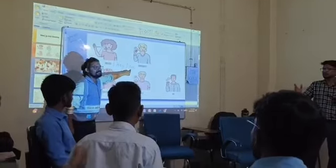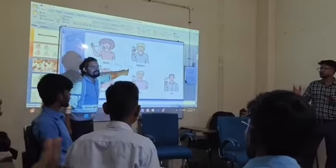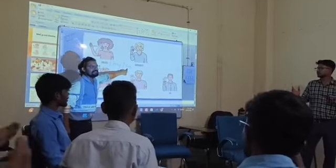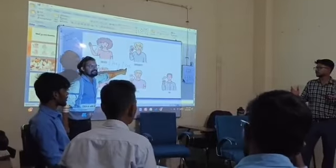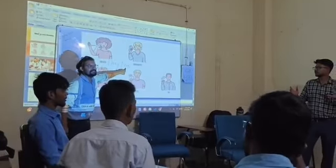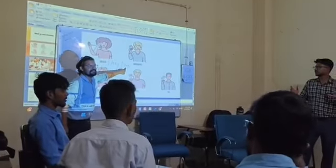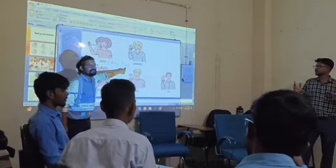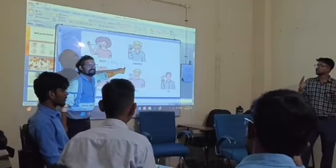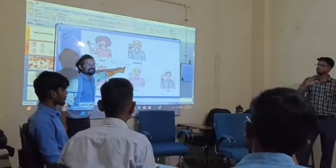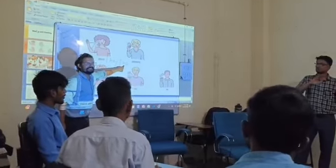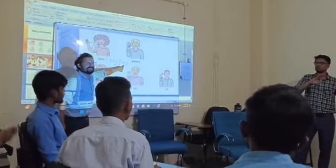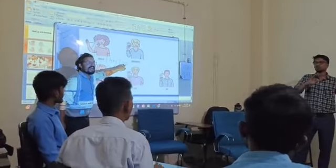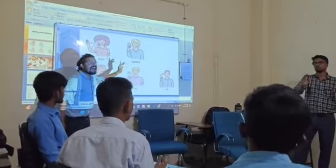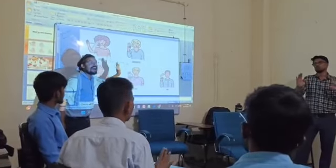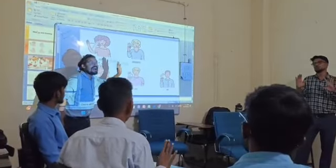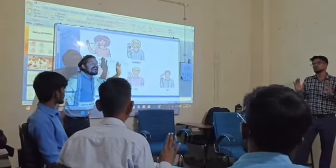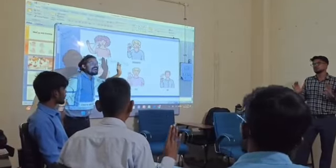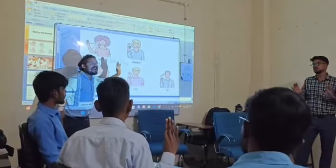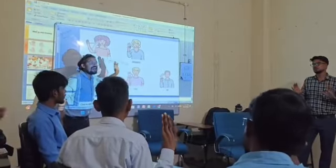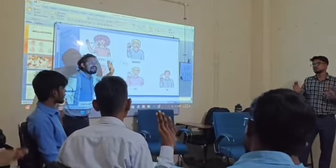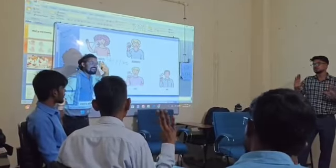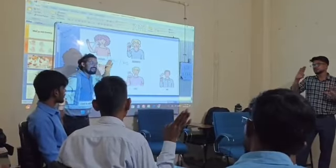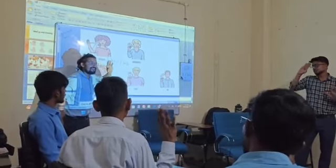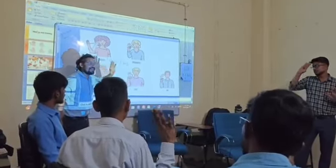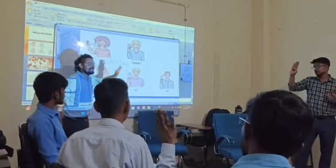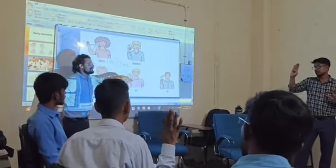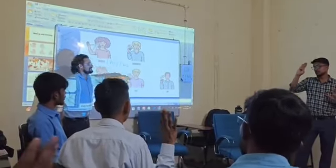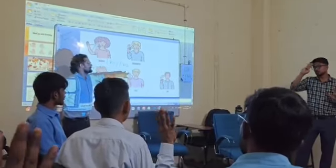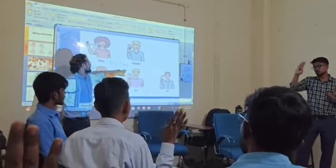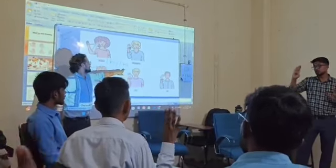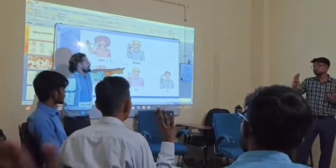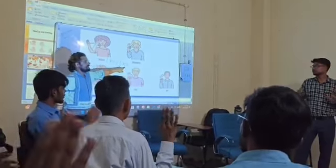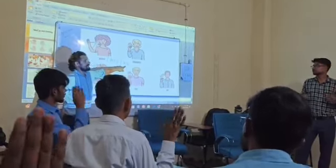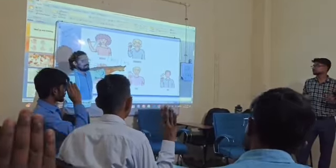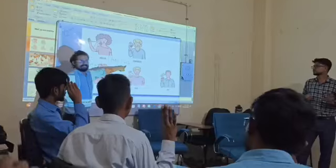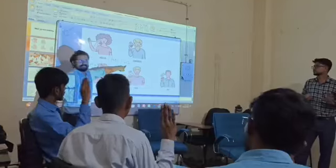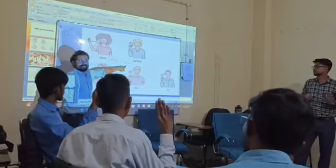ठीक है, ये तीनों में यूज होता है। ये हेलो का,